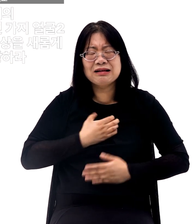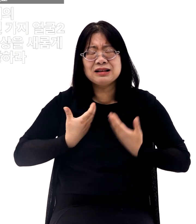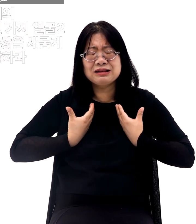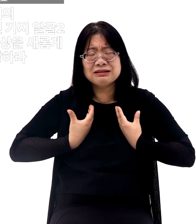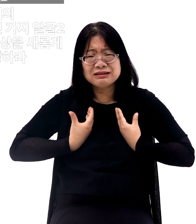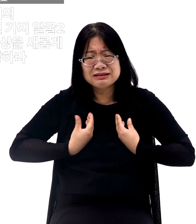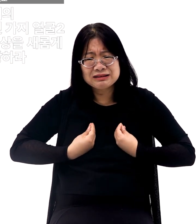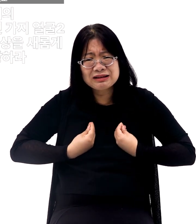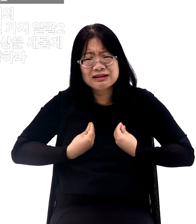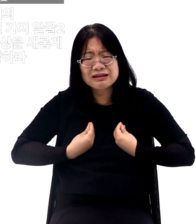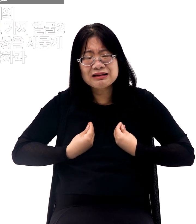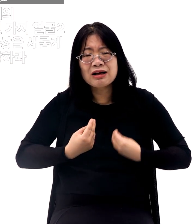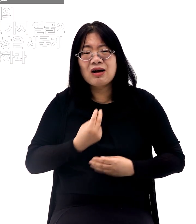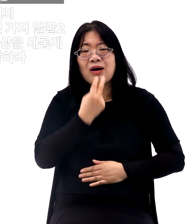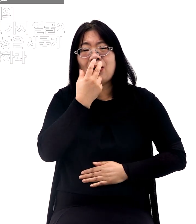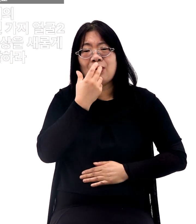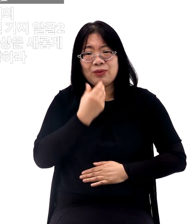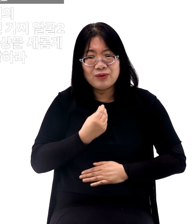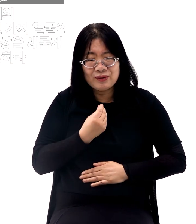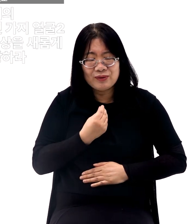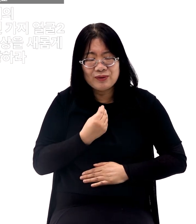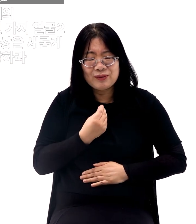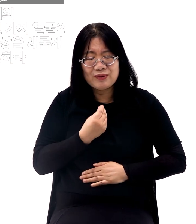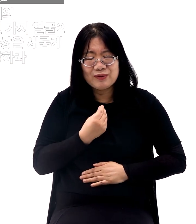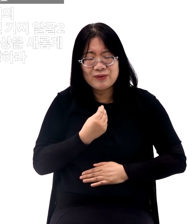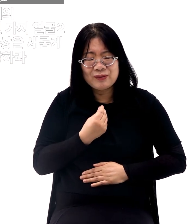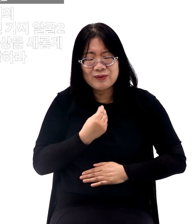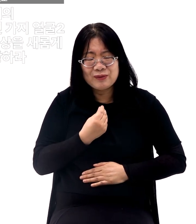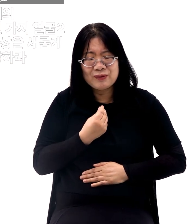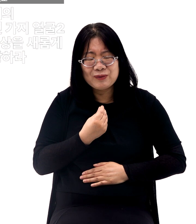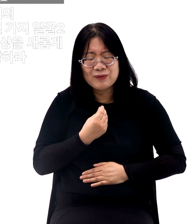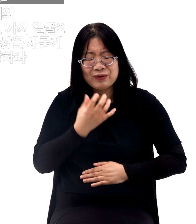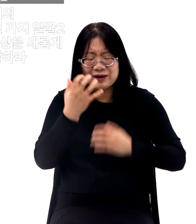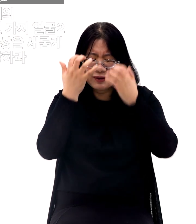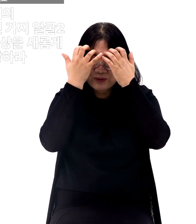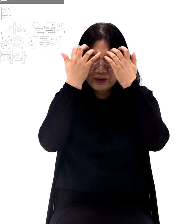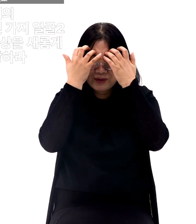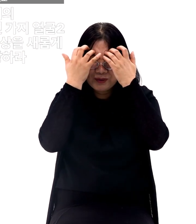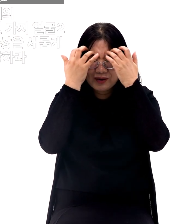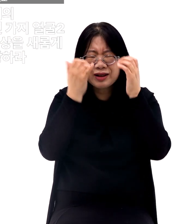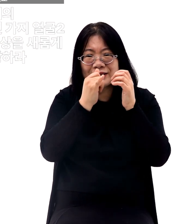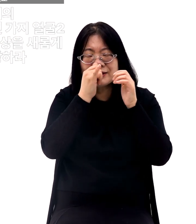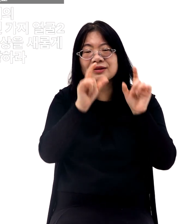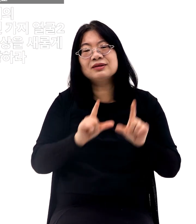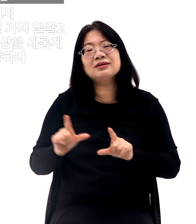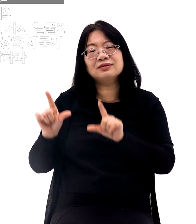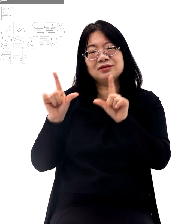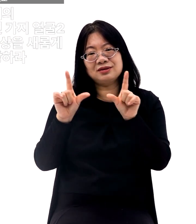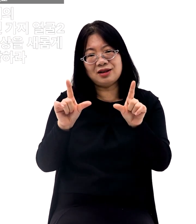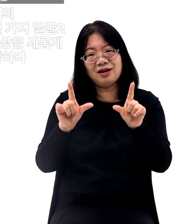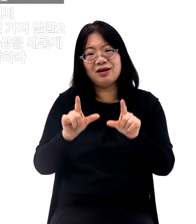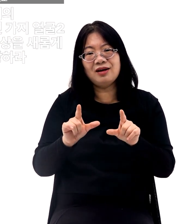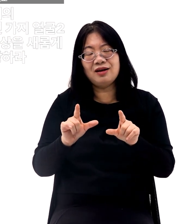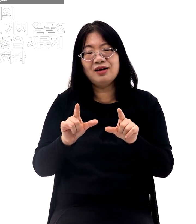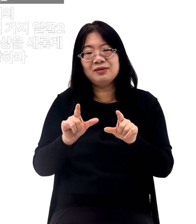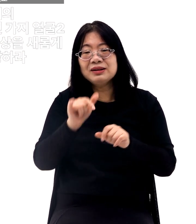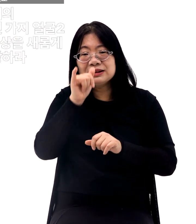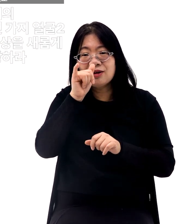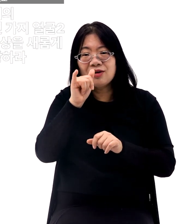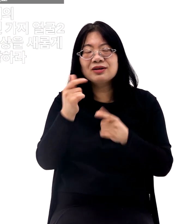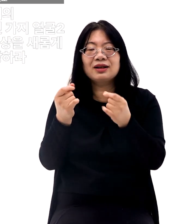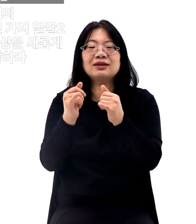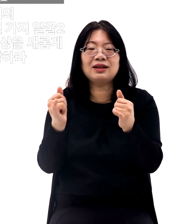절망스러운 한숨이 옹골차게 새겨진 그런 사연들을 안고 이 자리에 오게